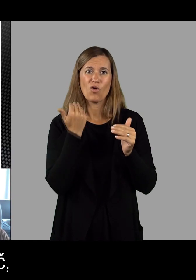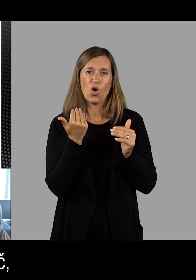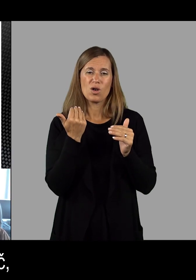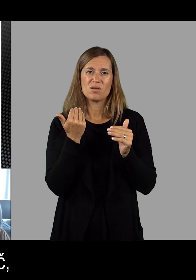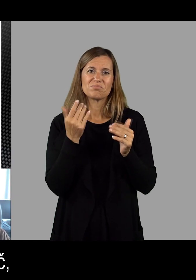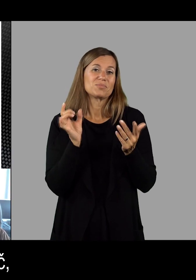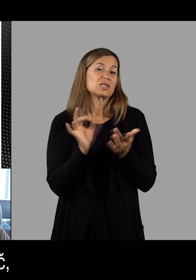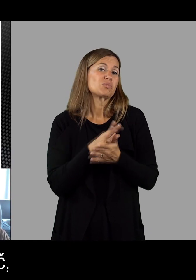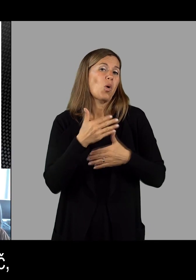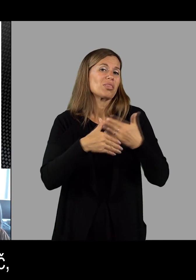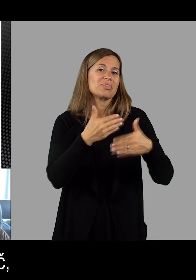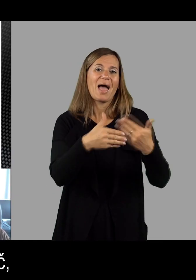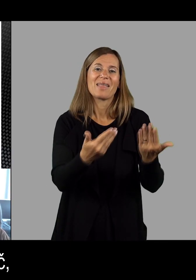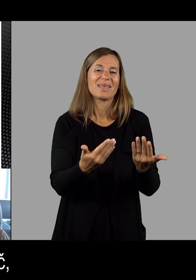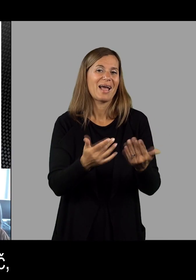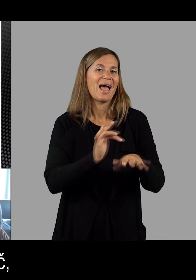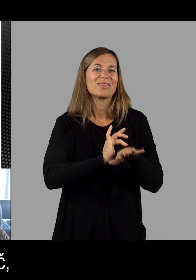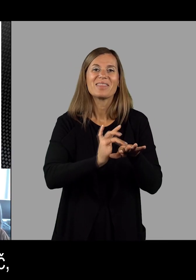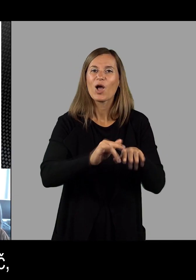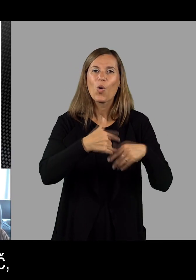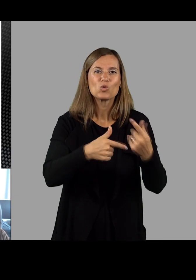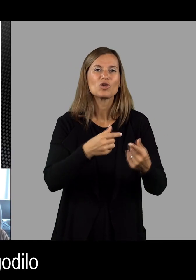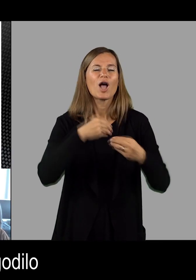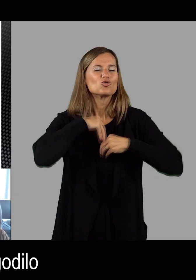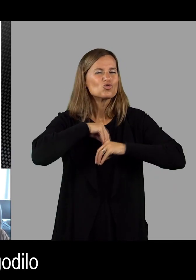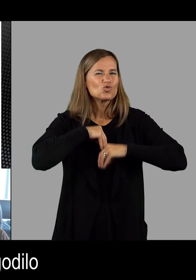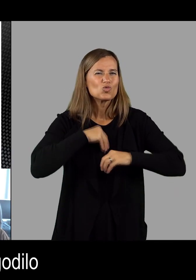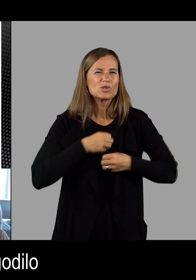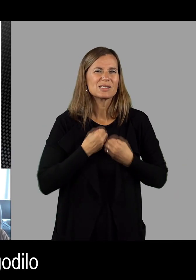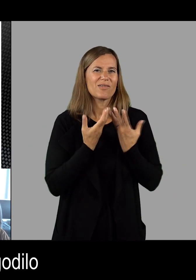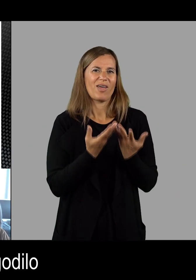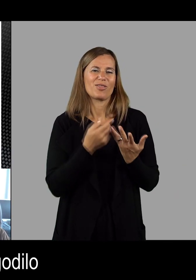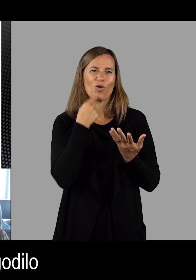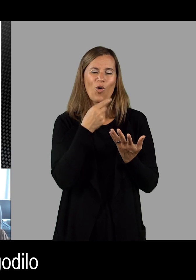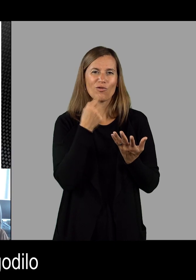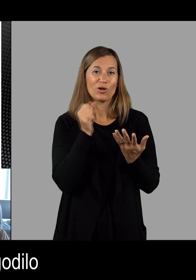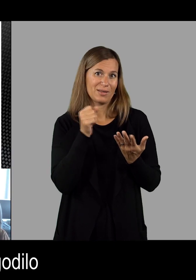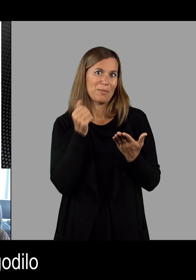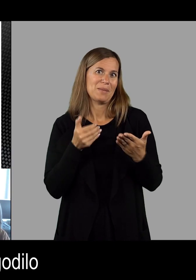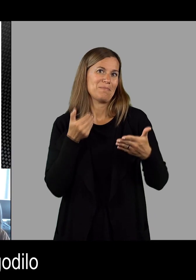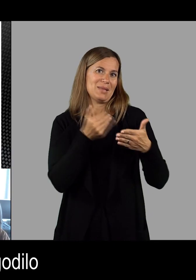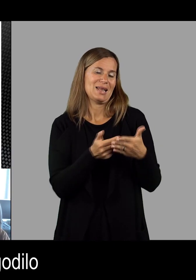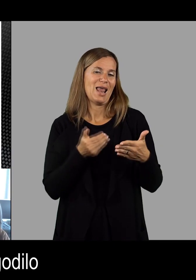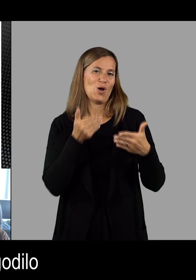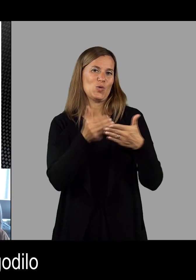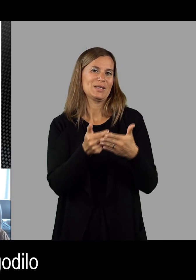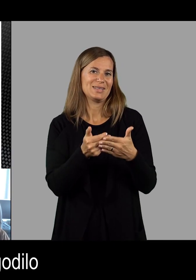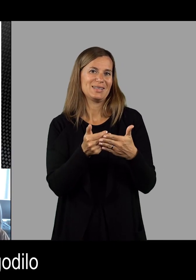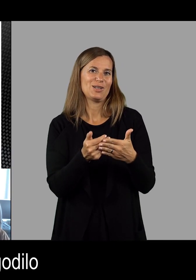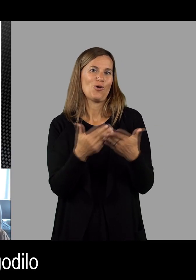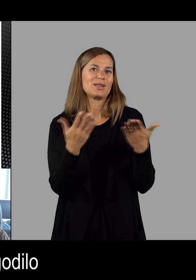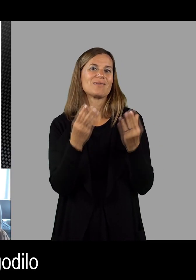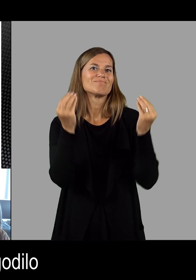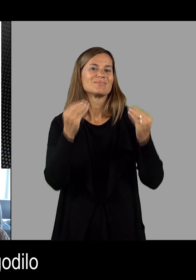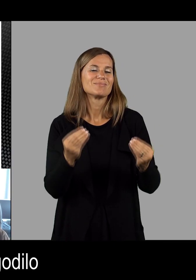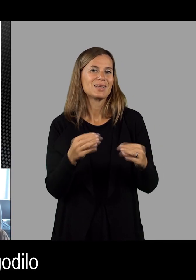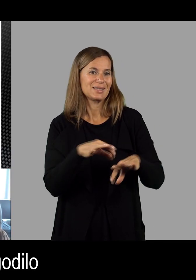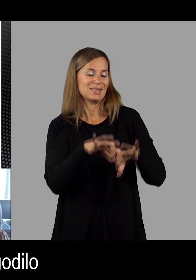dovolj spontan, netekoč, izrazito čustven govor, torej da bi nekako se prilagodilo nek